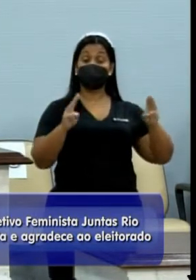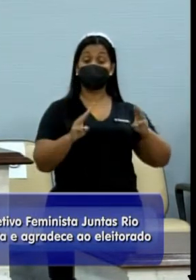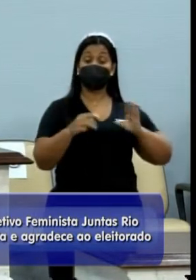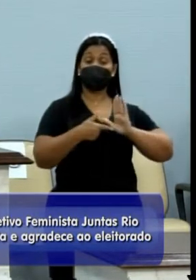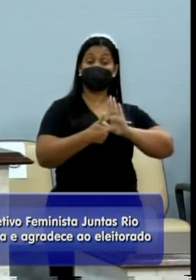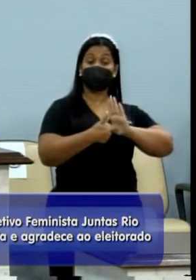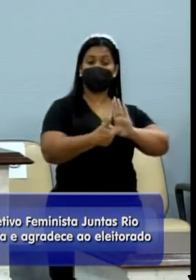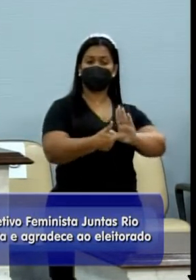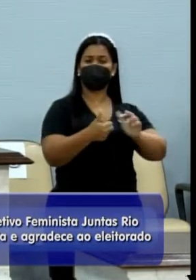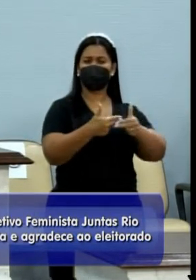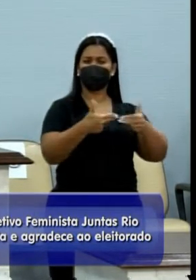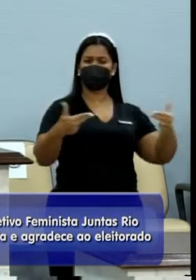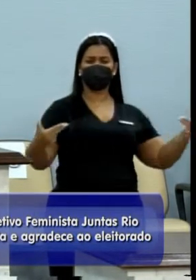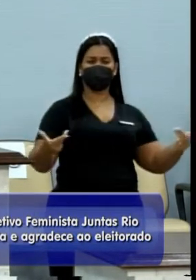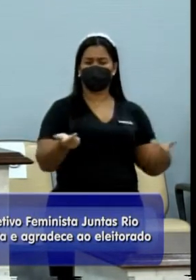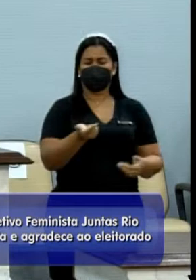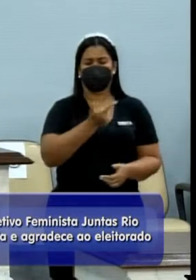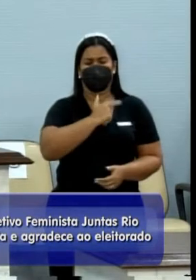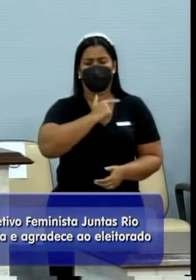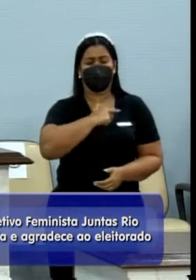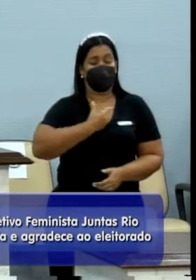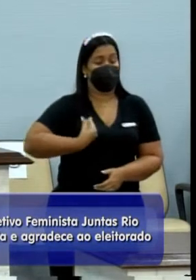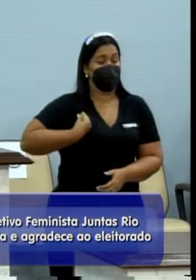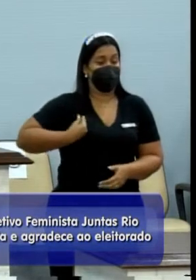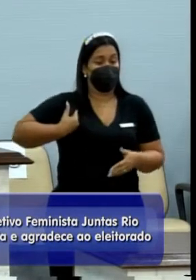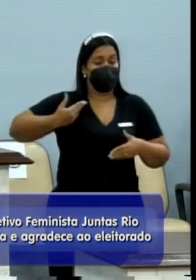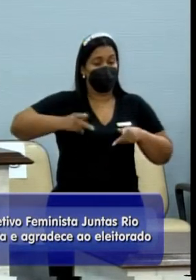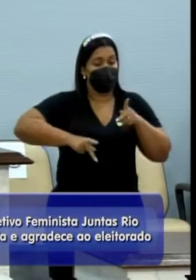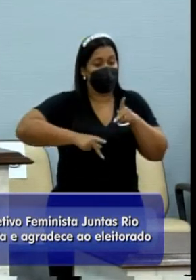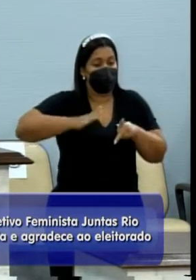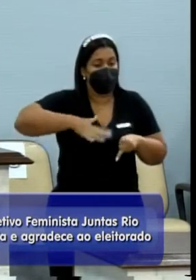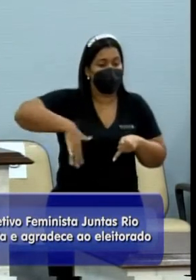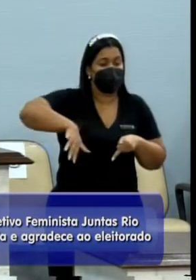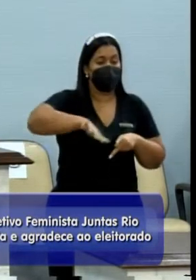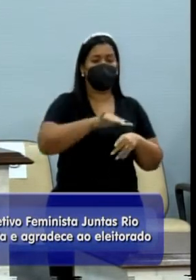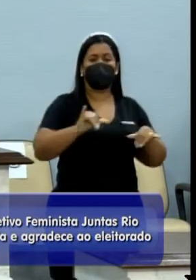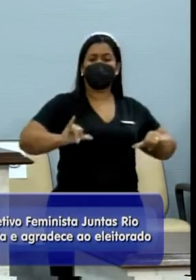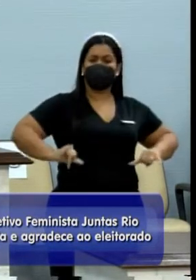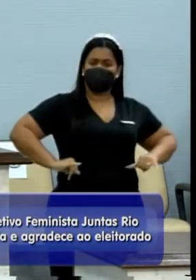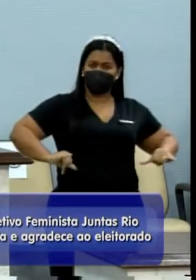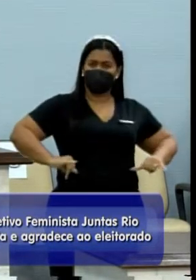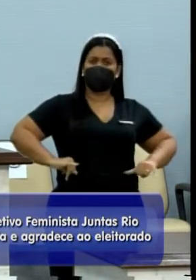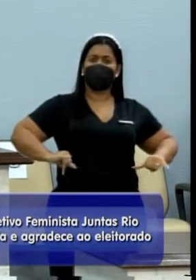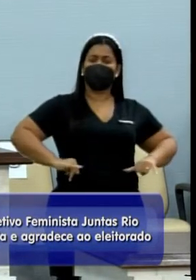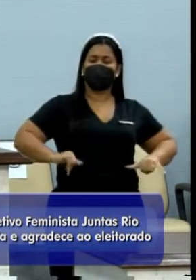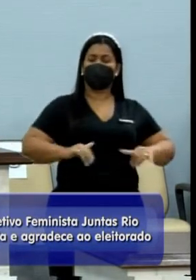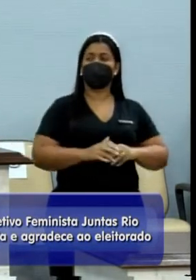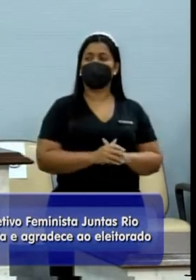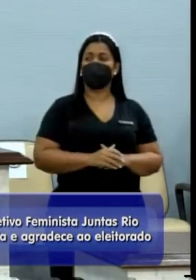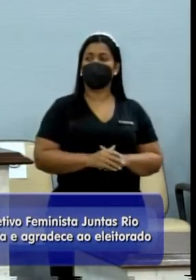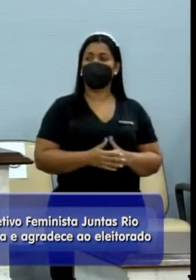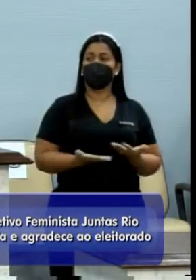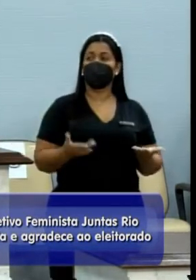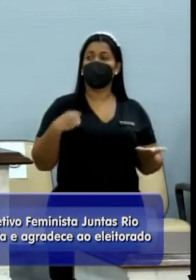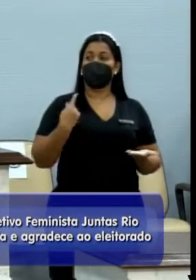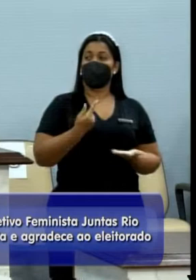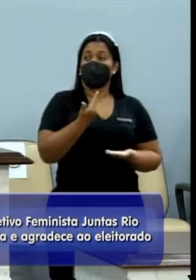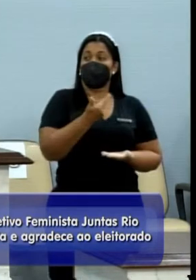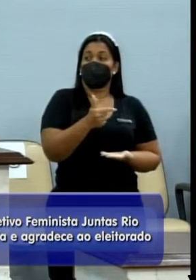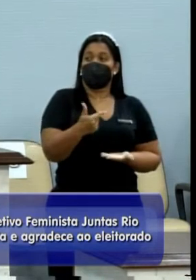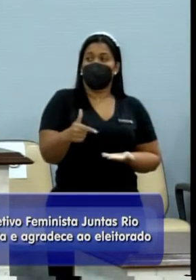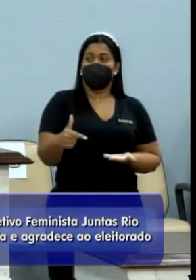todo o horror vivido pela população desses regimes, que sofreram os males desses regimes. Aqui a gente não